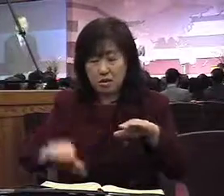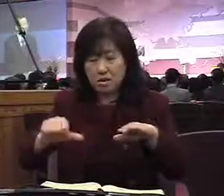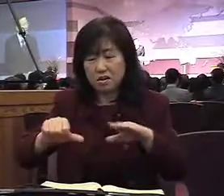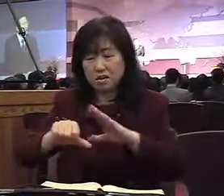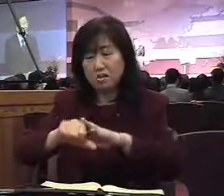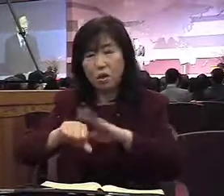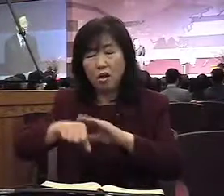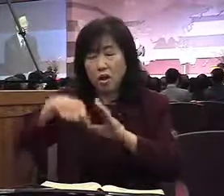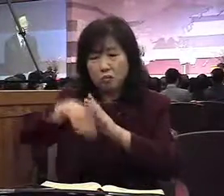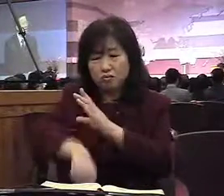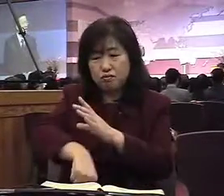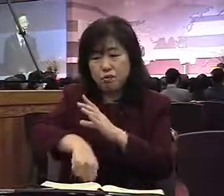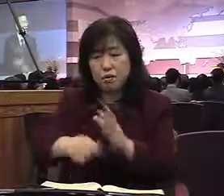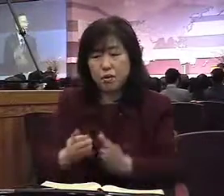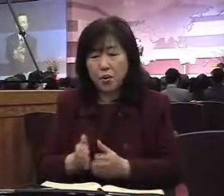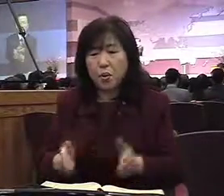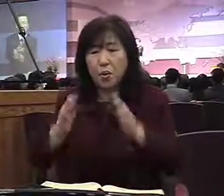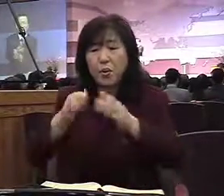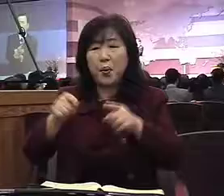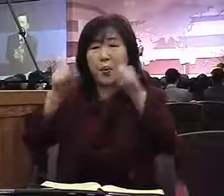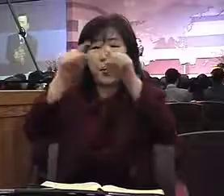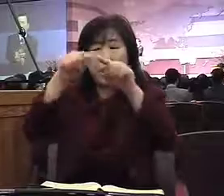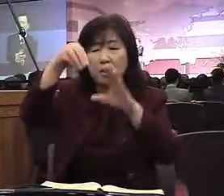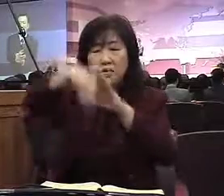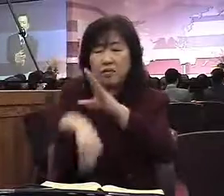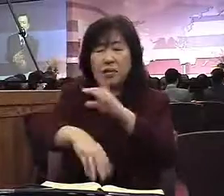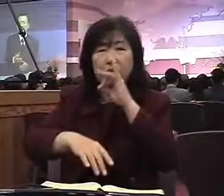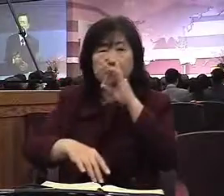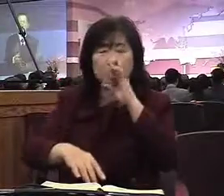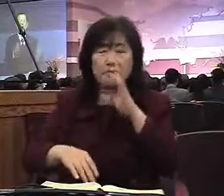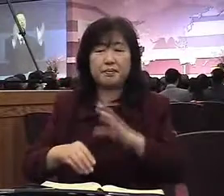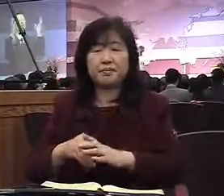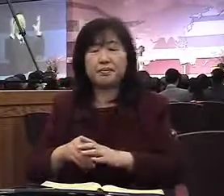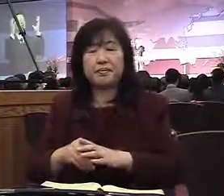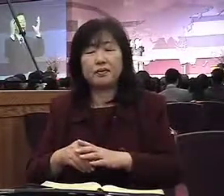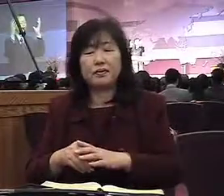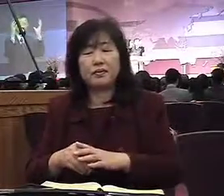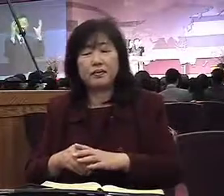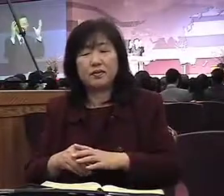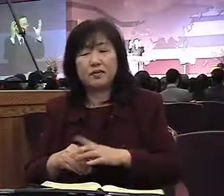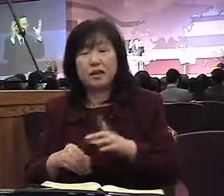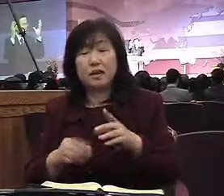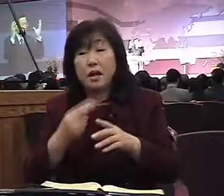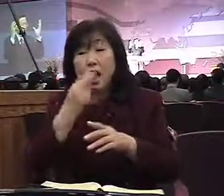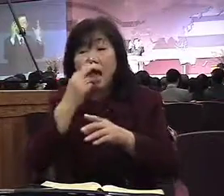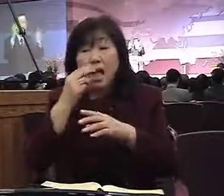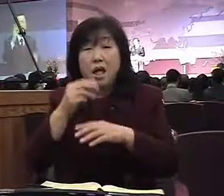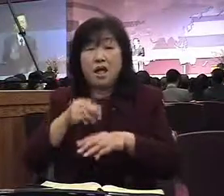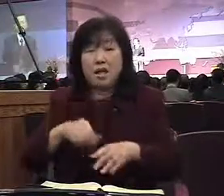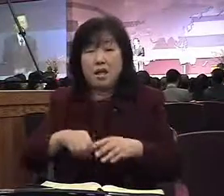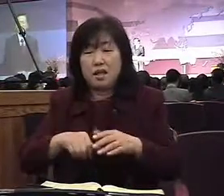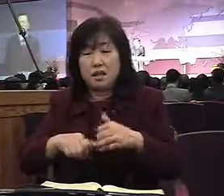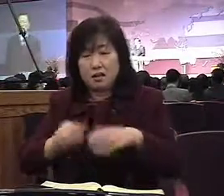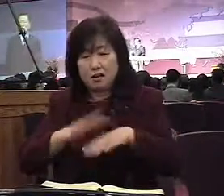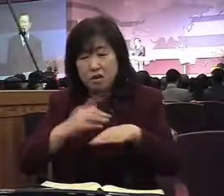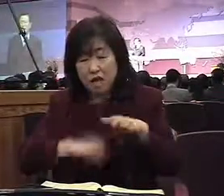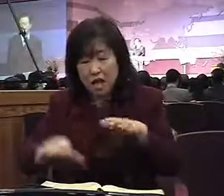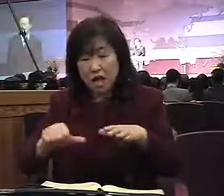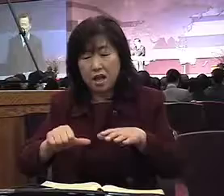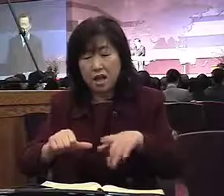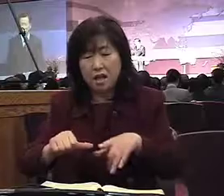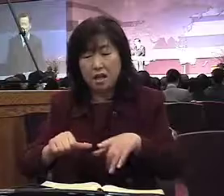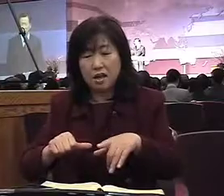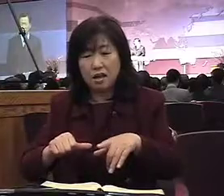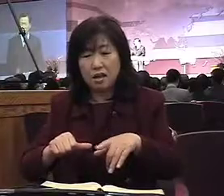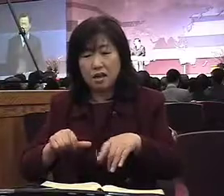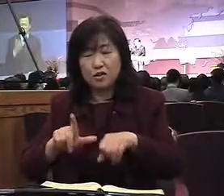그러니 이제 이 아이가 뭔가 이제 해도 안 되니까 이제 완전히 막 정말 숨 넘어가. 그 순간에 이 할아버지가 결단을 해야